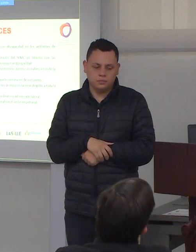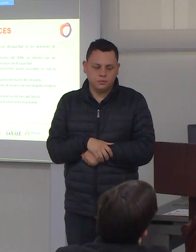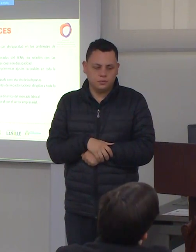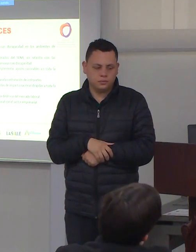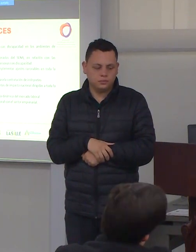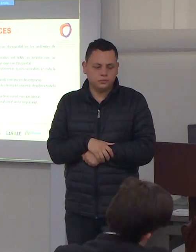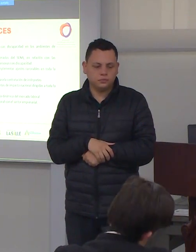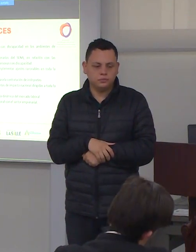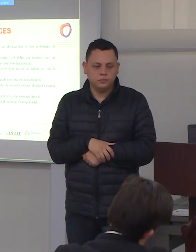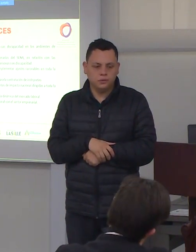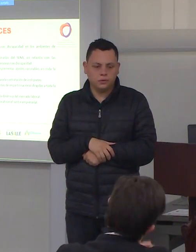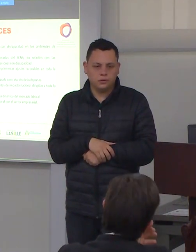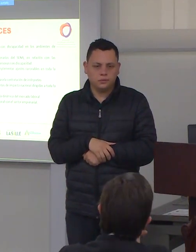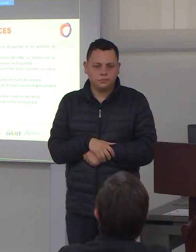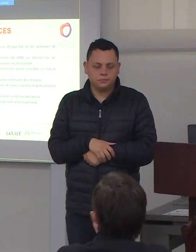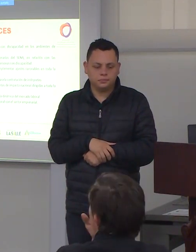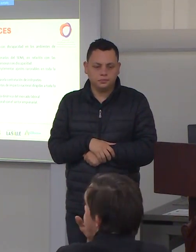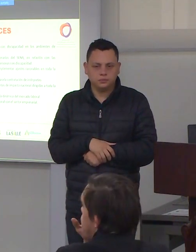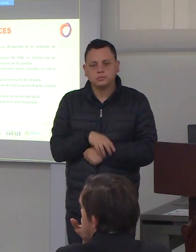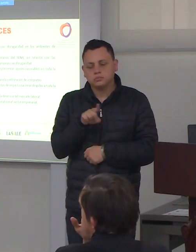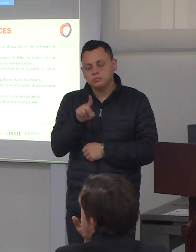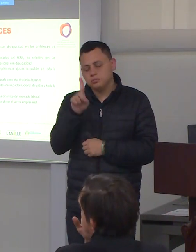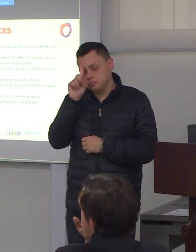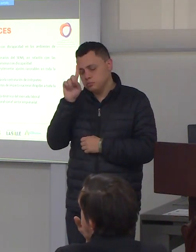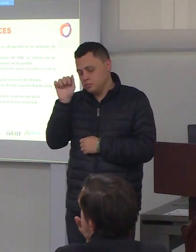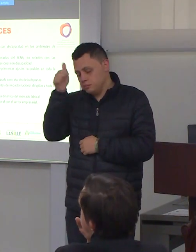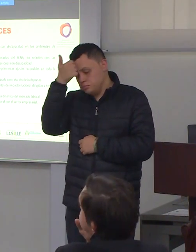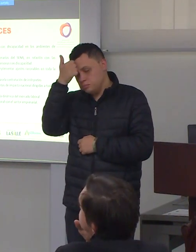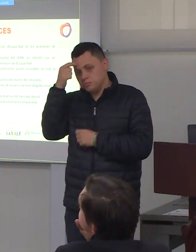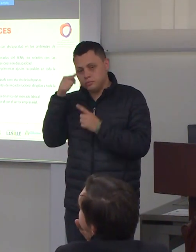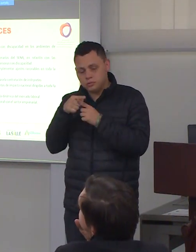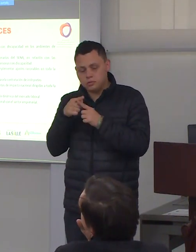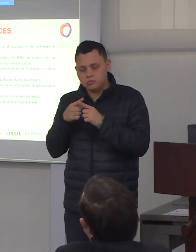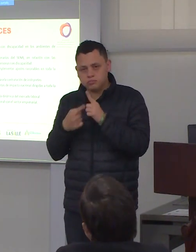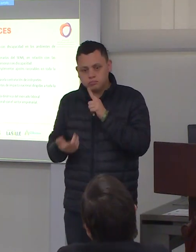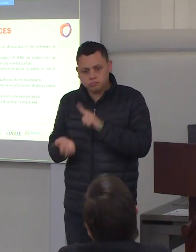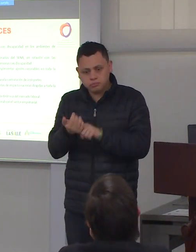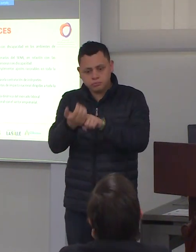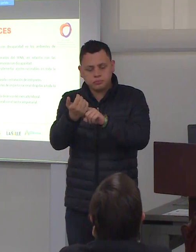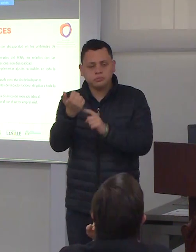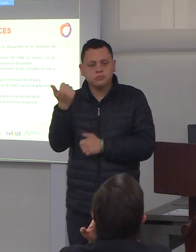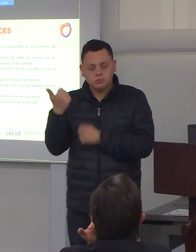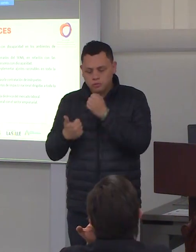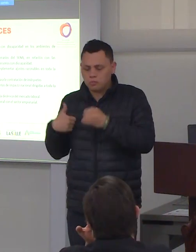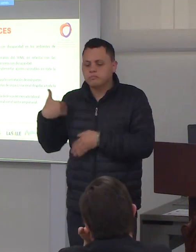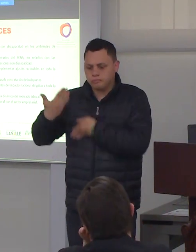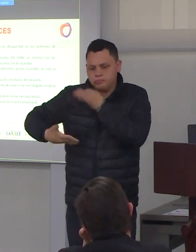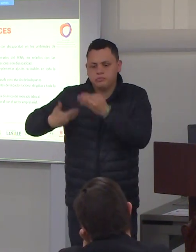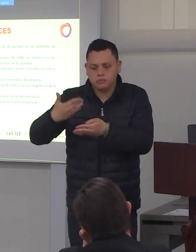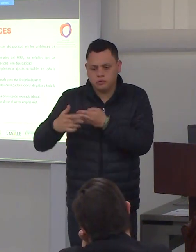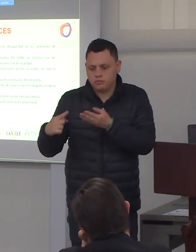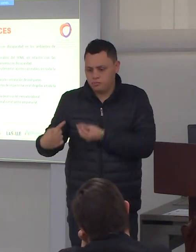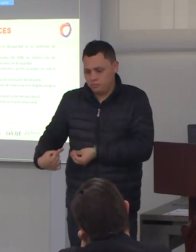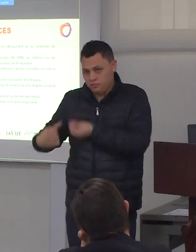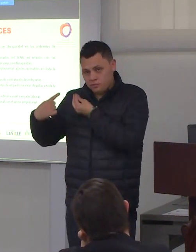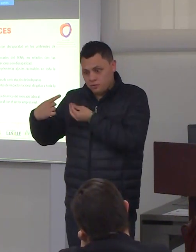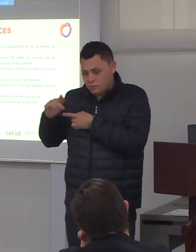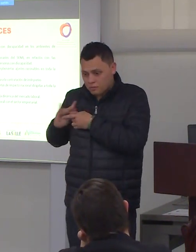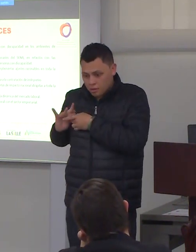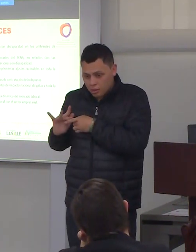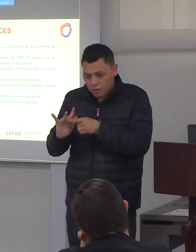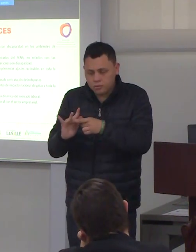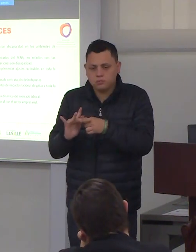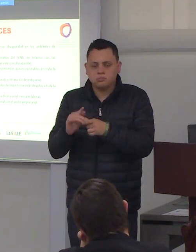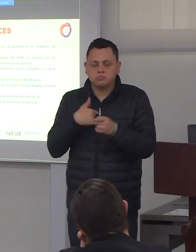A grandes rasgos, los principales avances que hemos tenido con esta política y